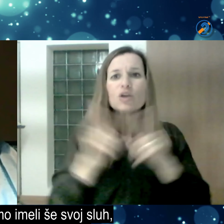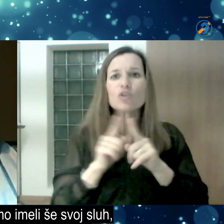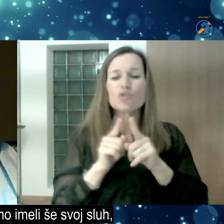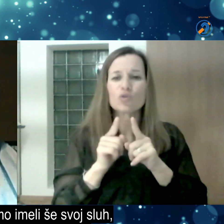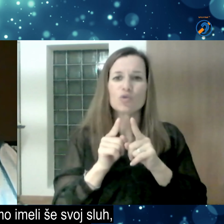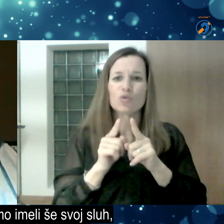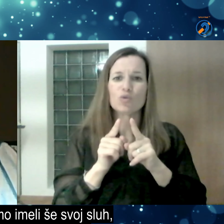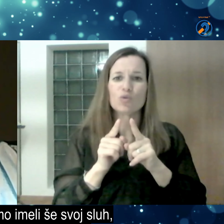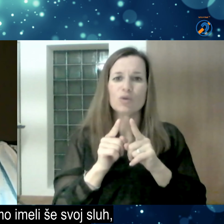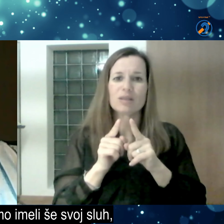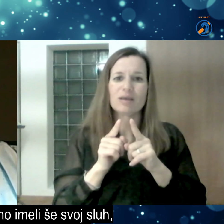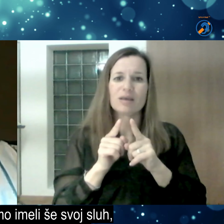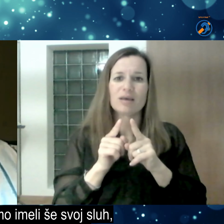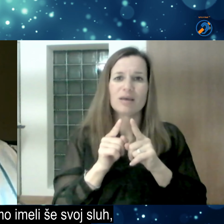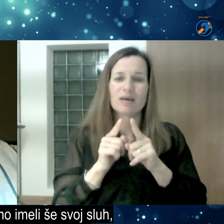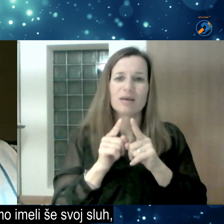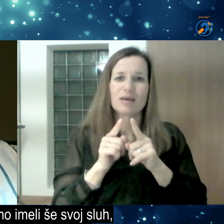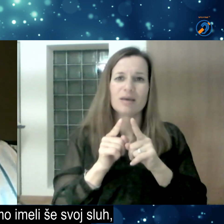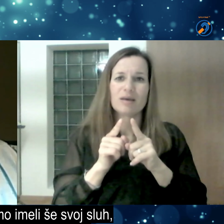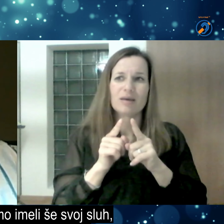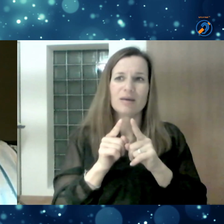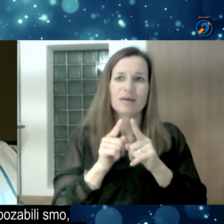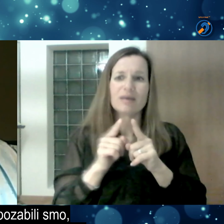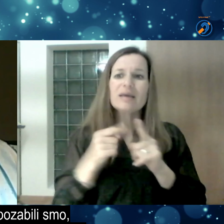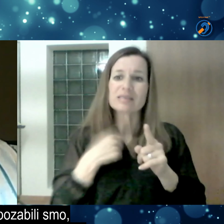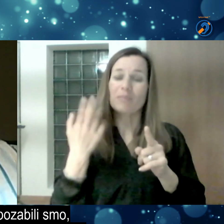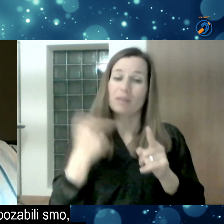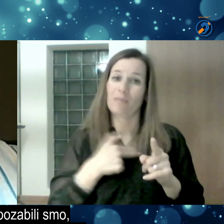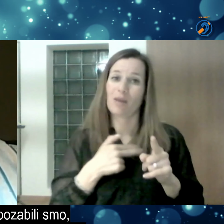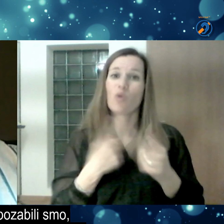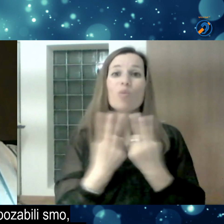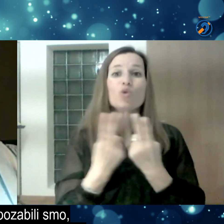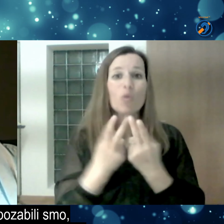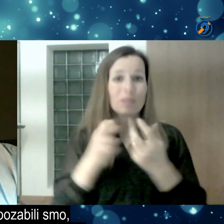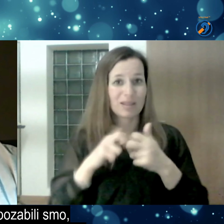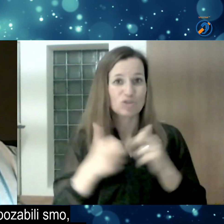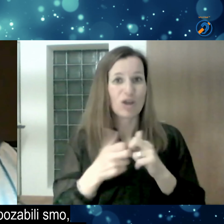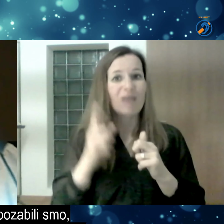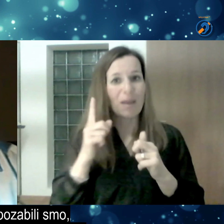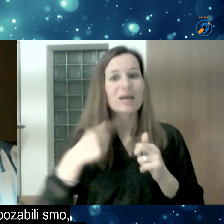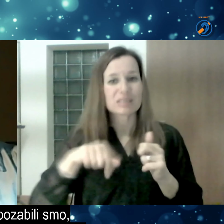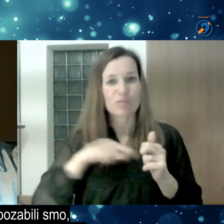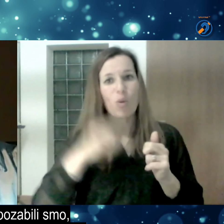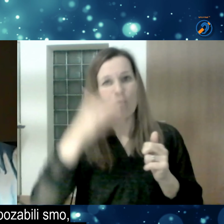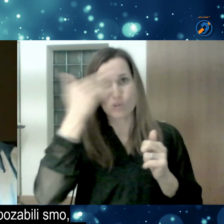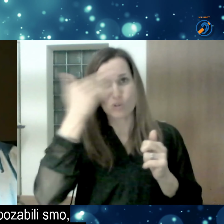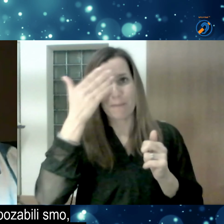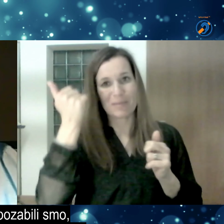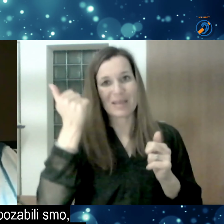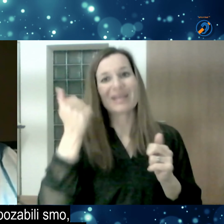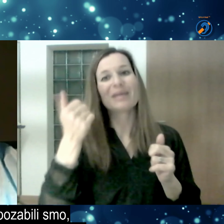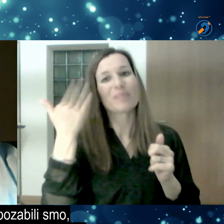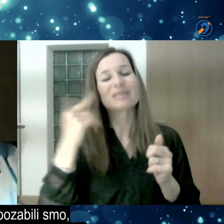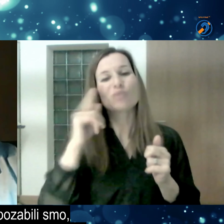že svoj sluh, smo imeli podobne težave, samo pozabili smo, da smo to znali